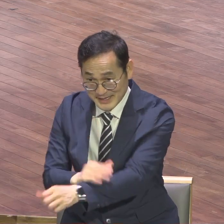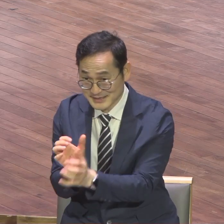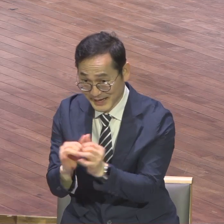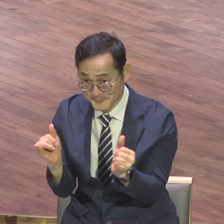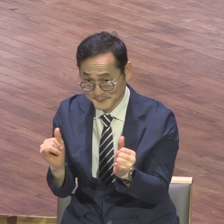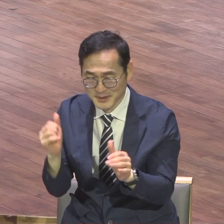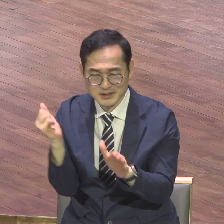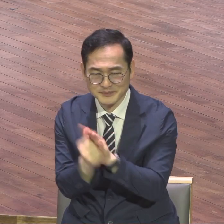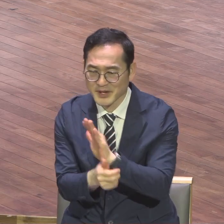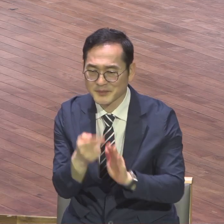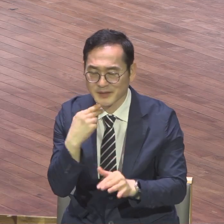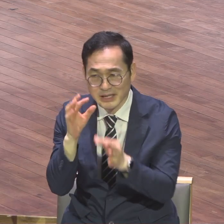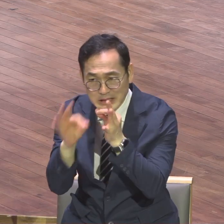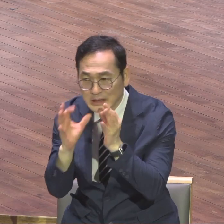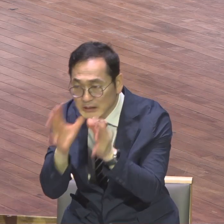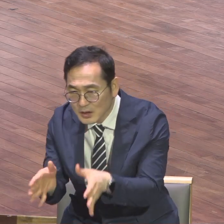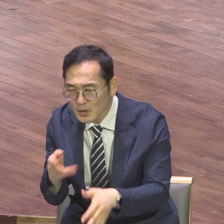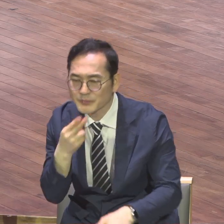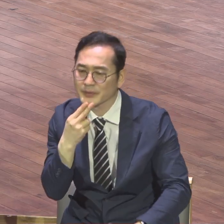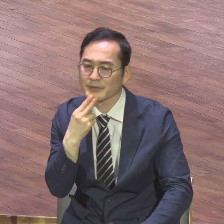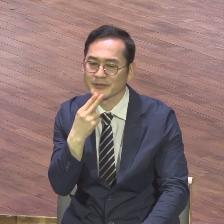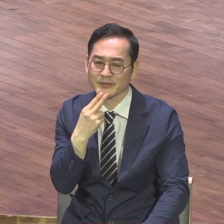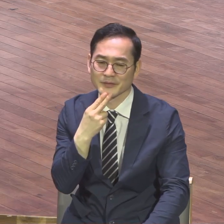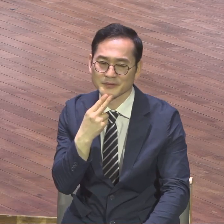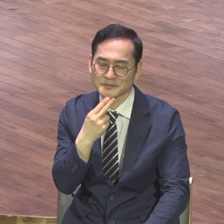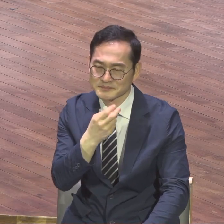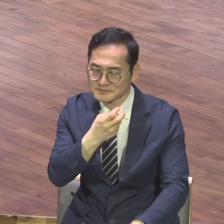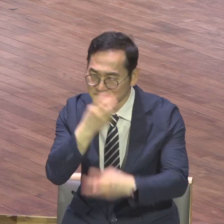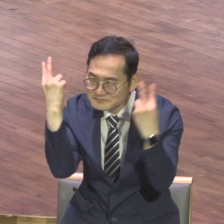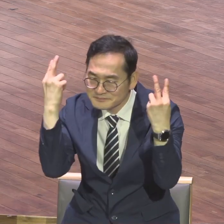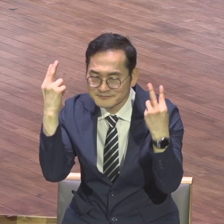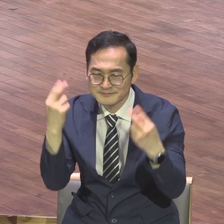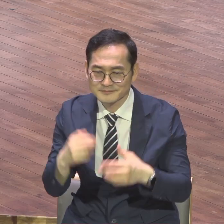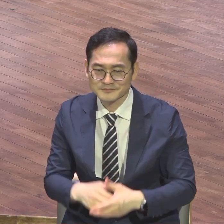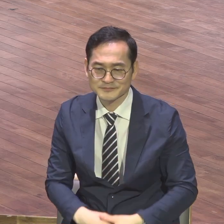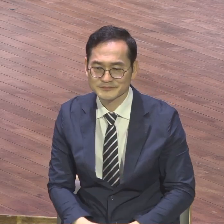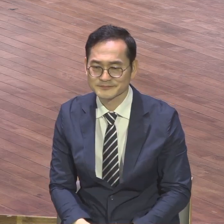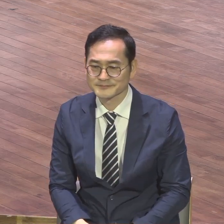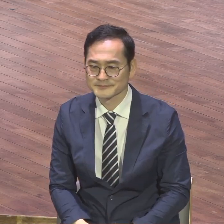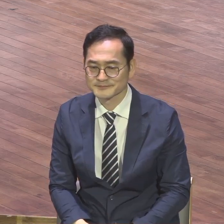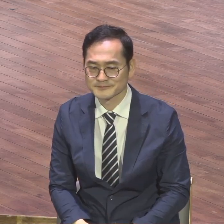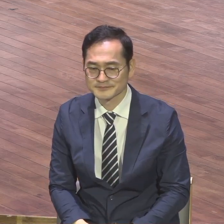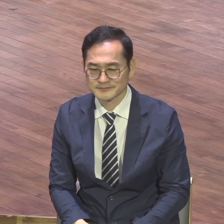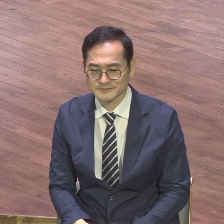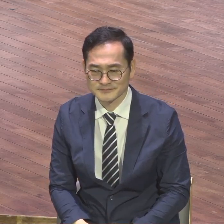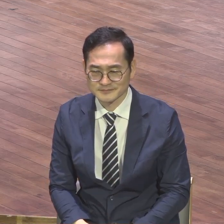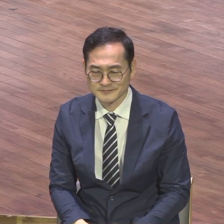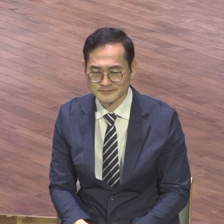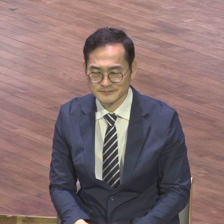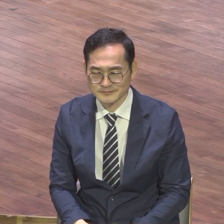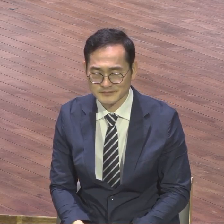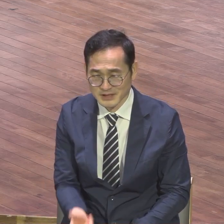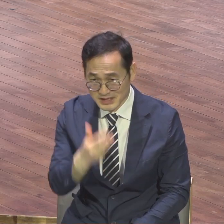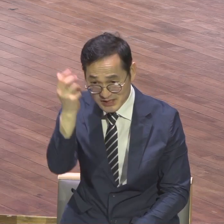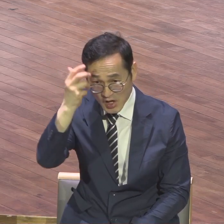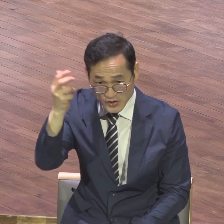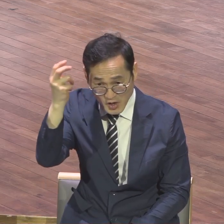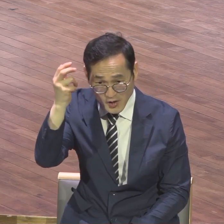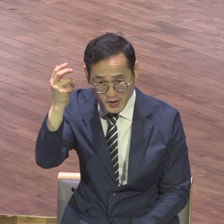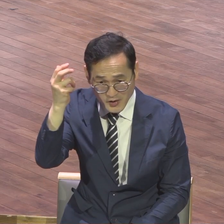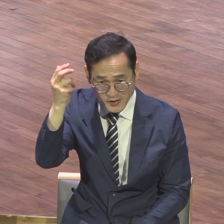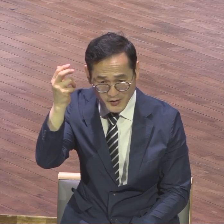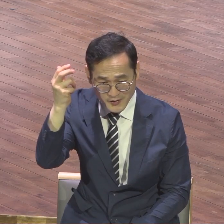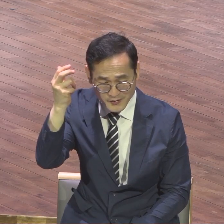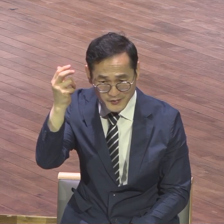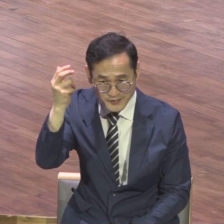않습니다. 사기당하고 뭐 이런 거 하지 않아요. 성령과 지혜가 충만한 사람. 이 성령은요 지혜 영이기